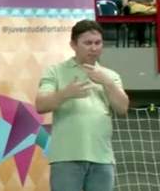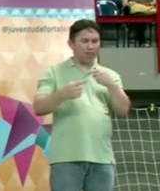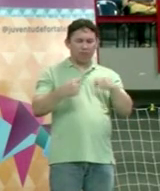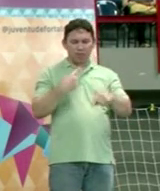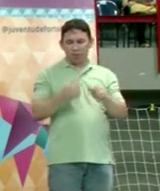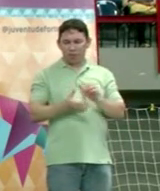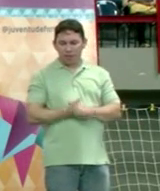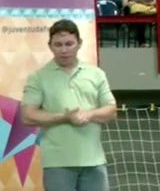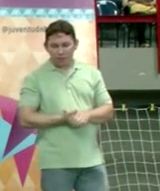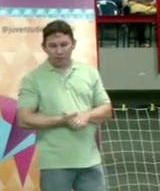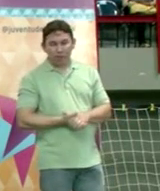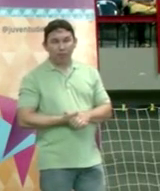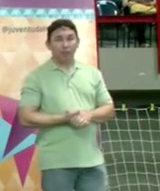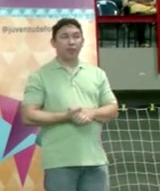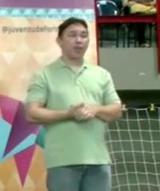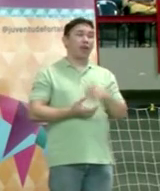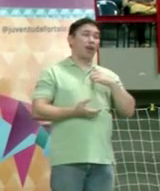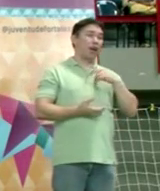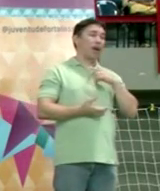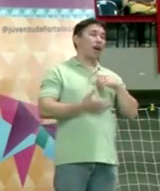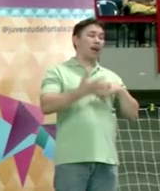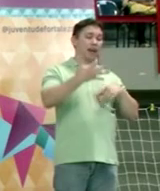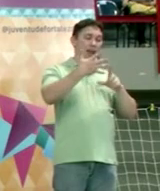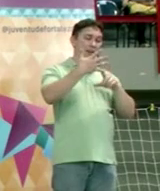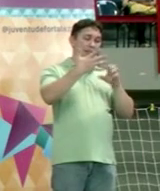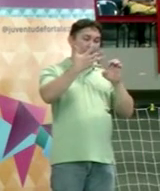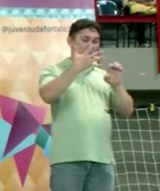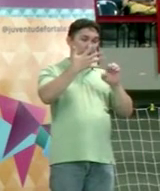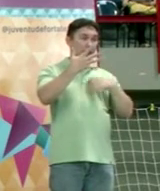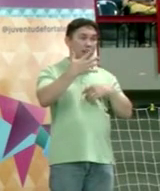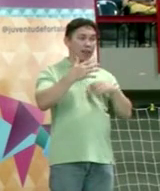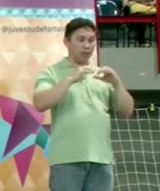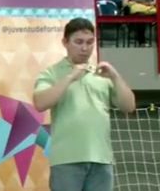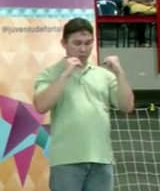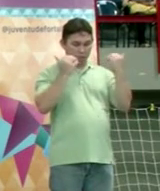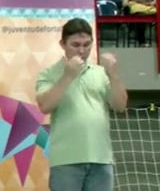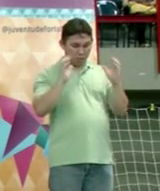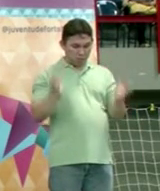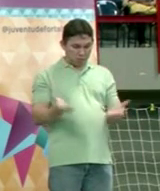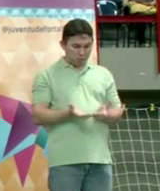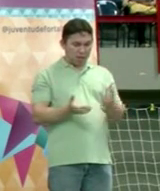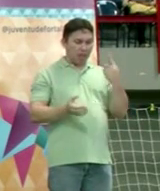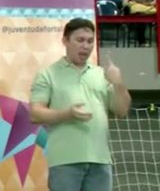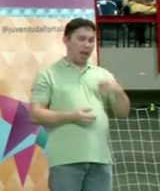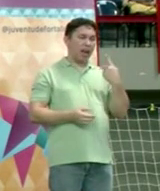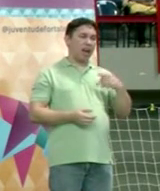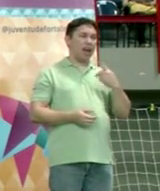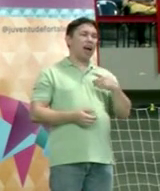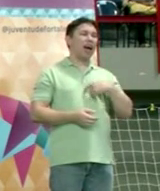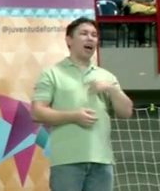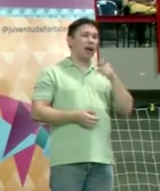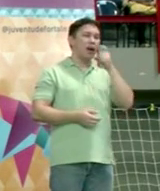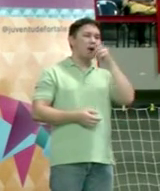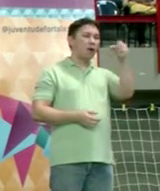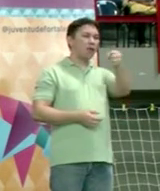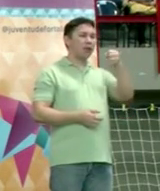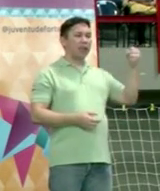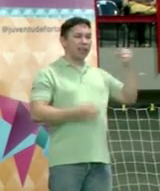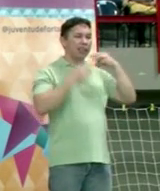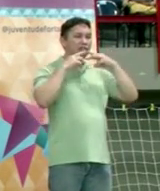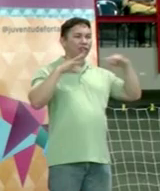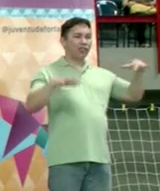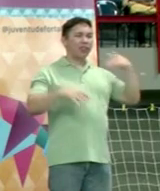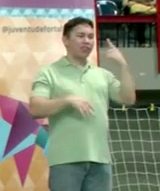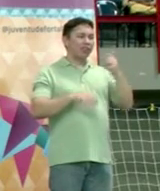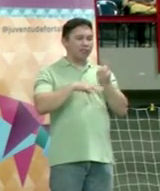falso. Letra E. A moringa é uma espécie de geladeira natural,